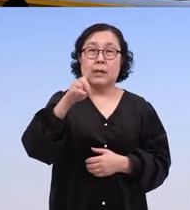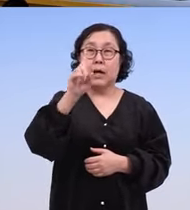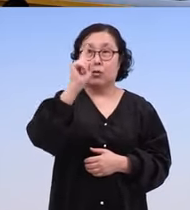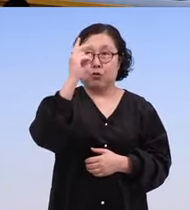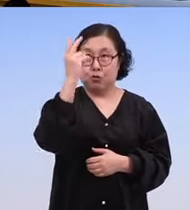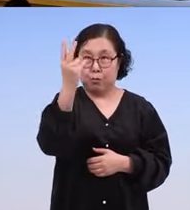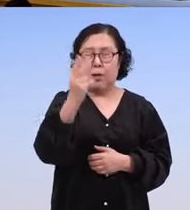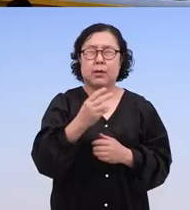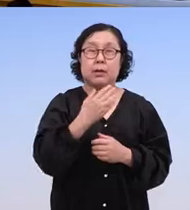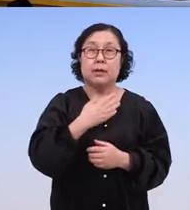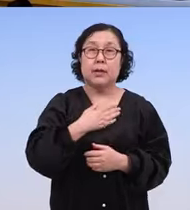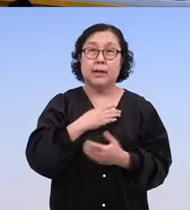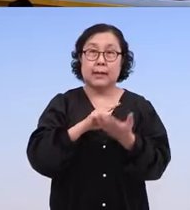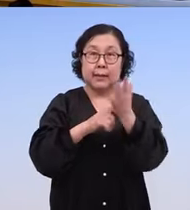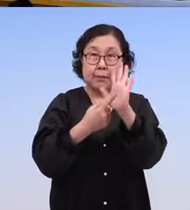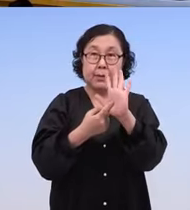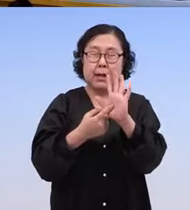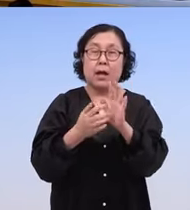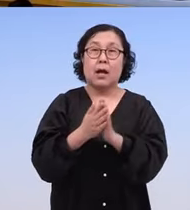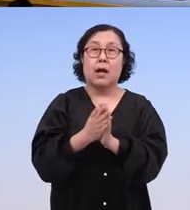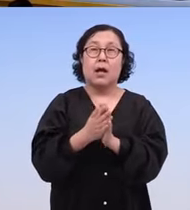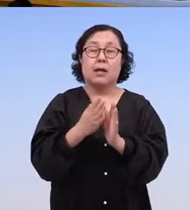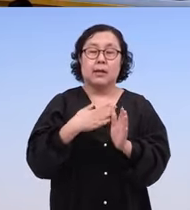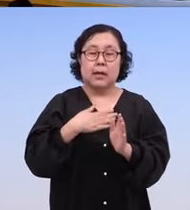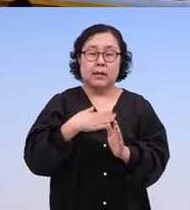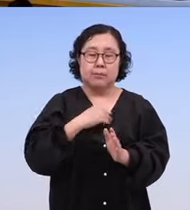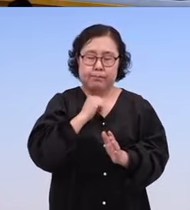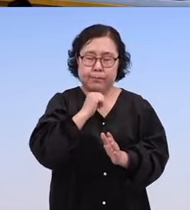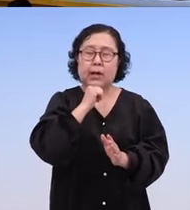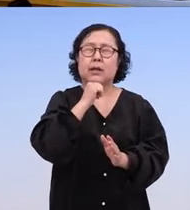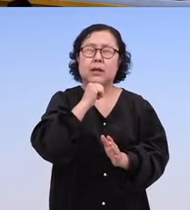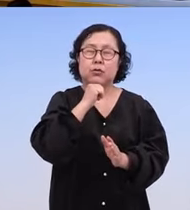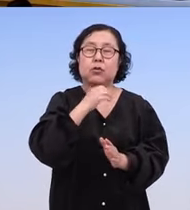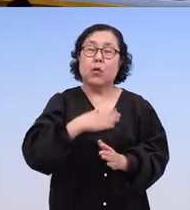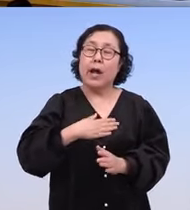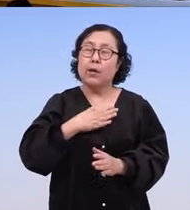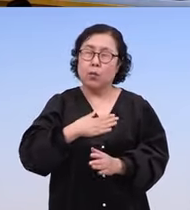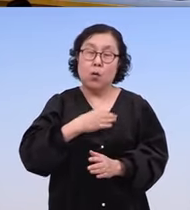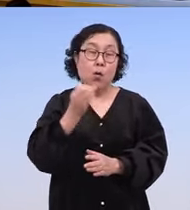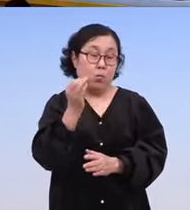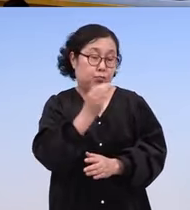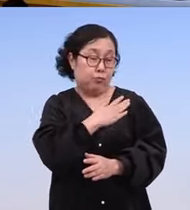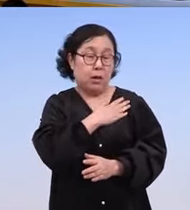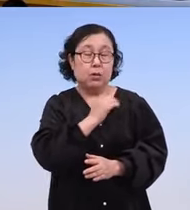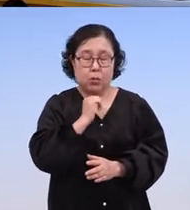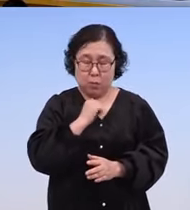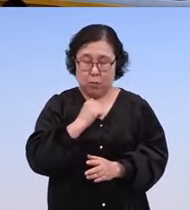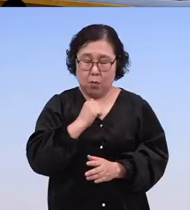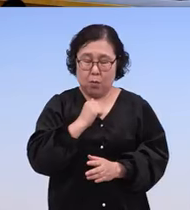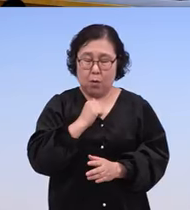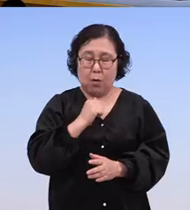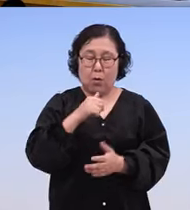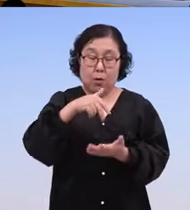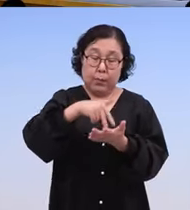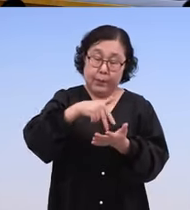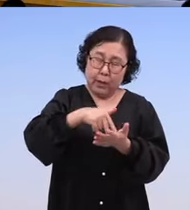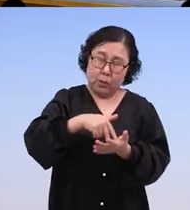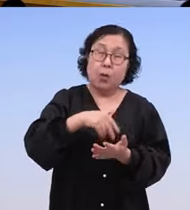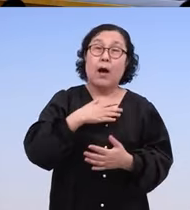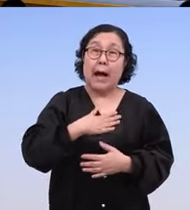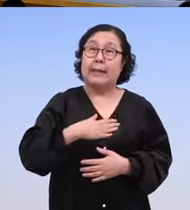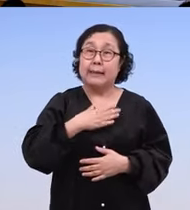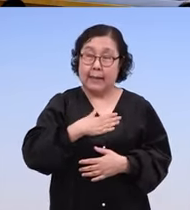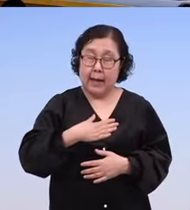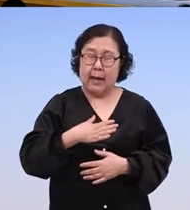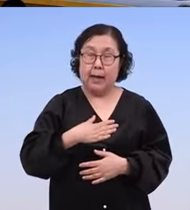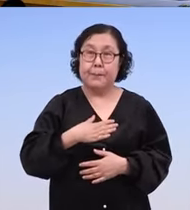않습니까? 나는 비천에 처할 줄도 알고 풍부에 처할 줄도 알아. 이게 지금 안다라는 동사를 두 번 쓰면서